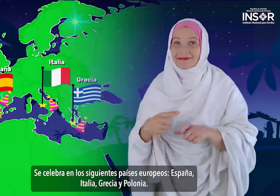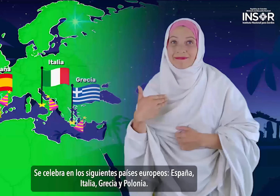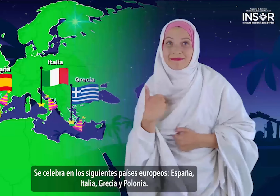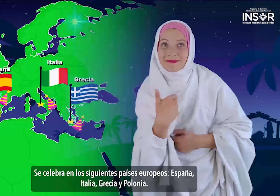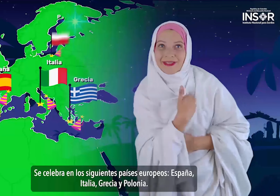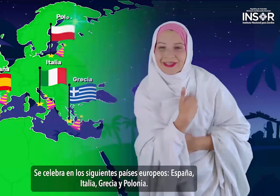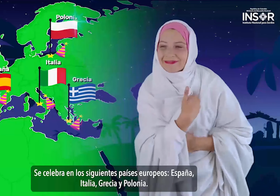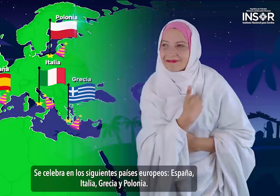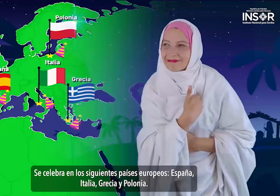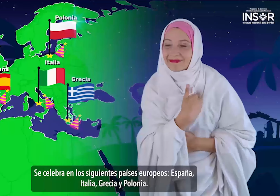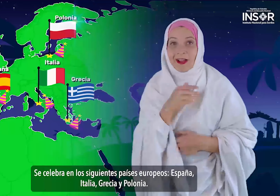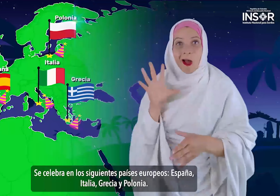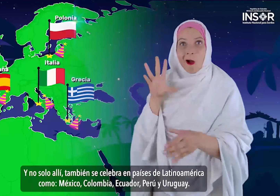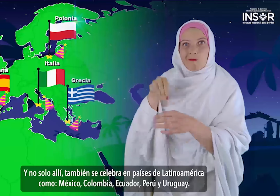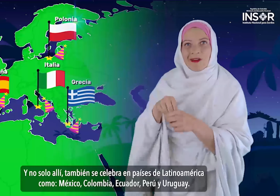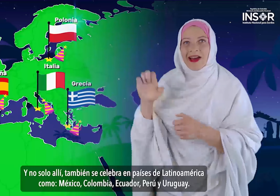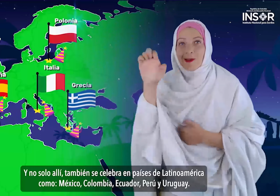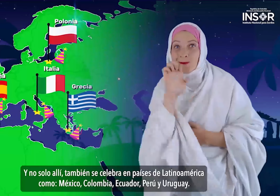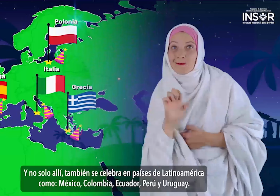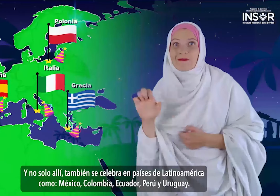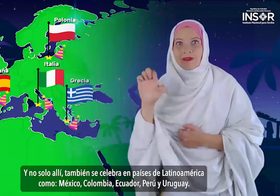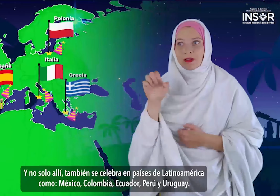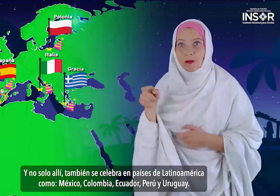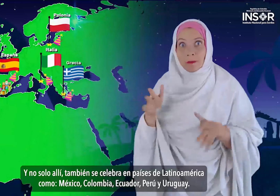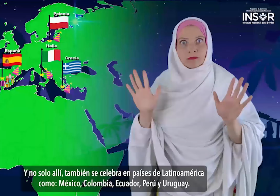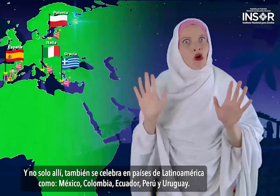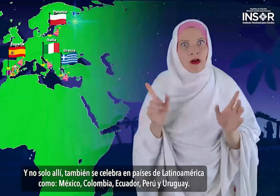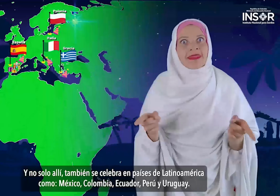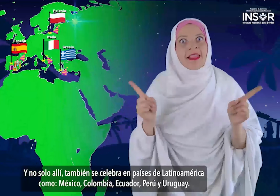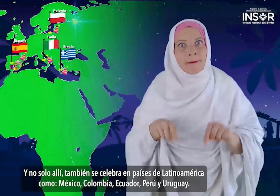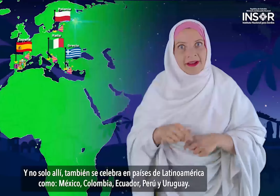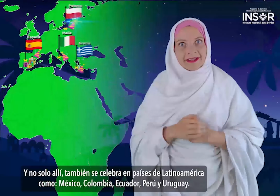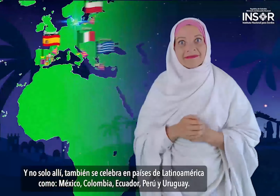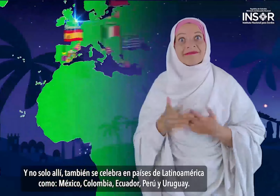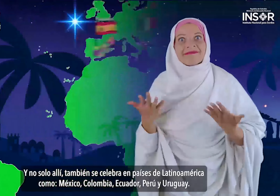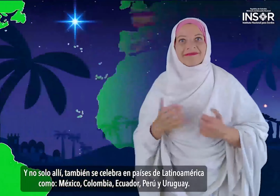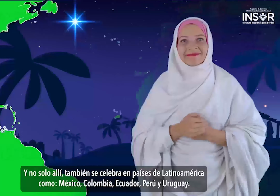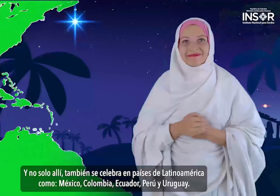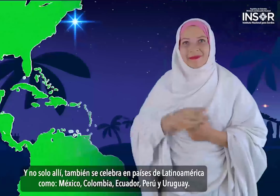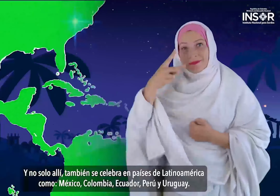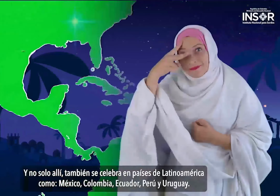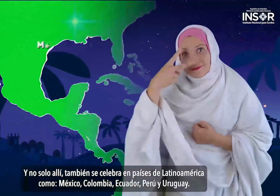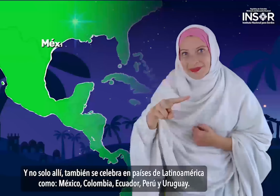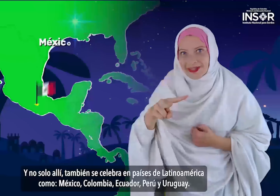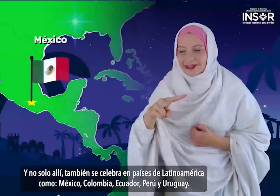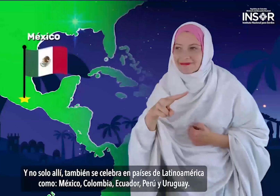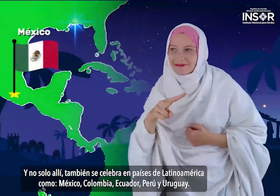y Polonia. Y no solo allí. También se celebra en países de Latinoamérica como México,